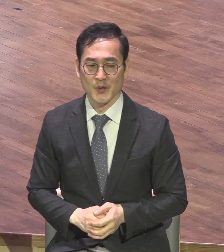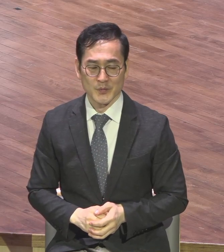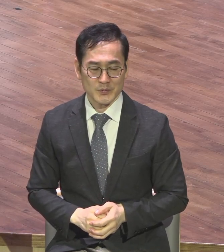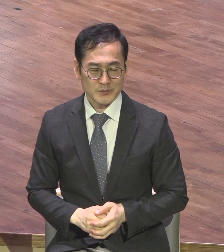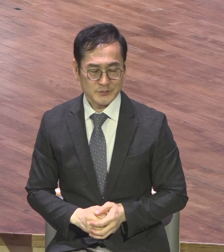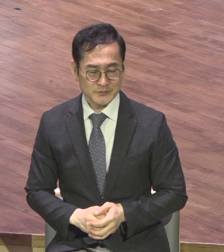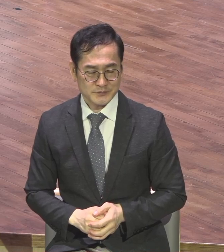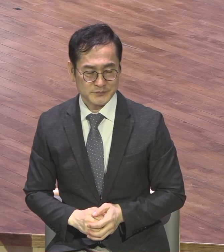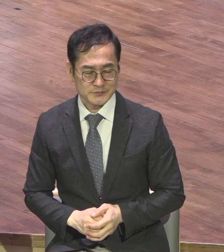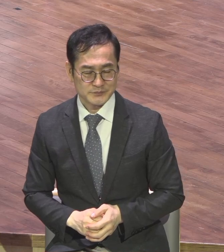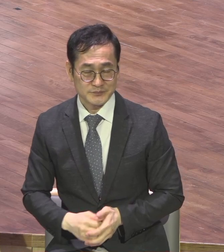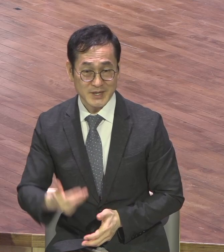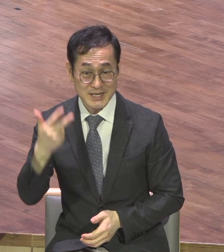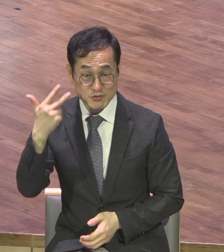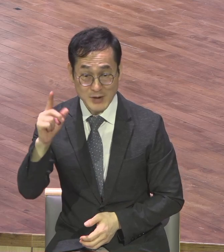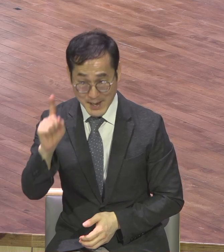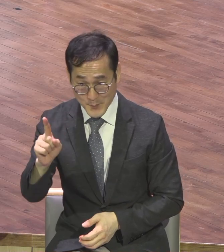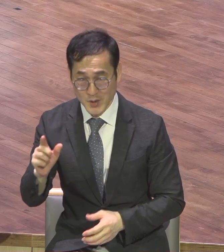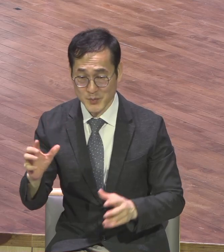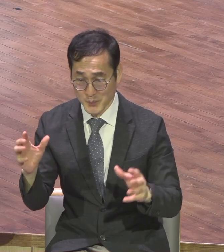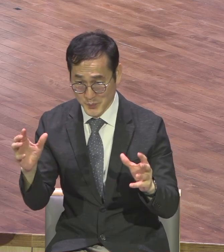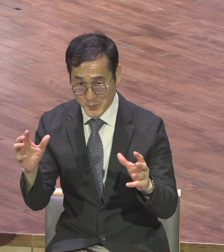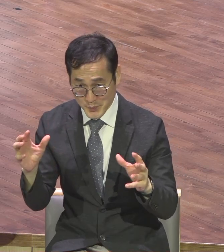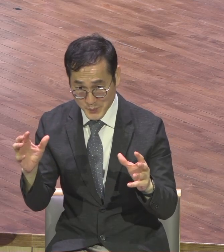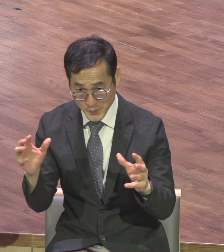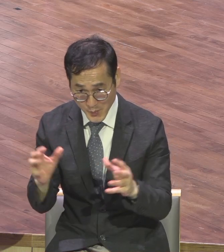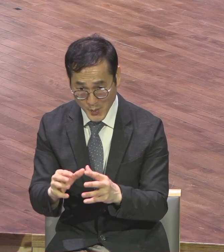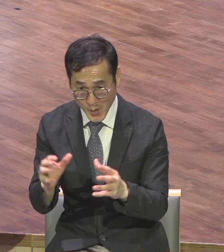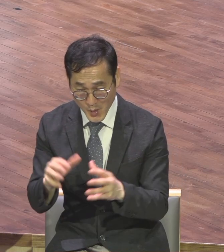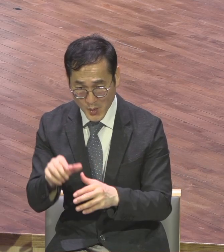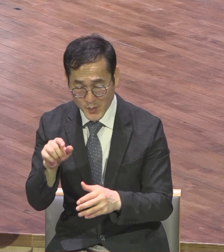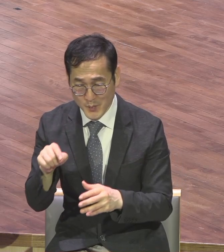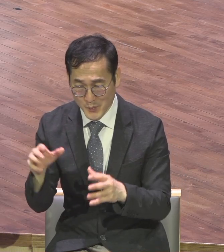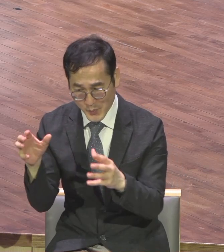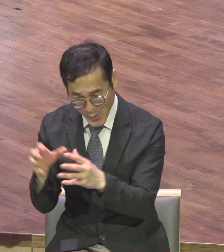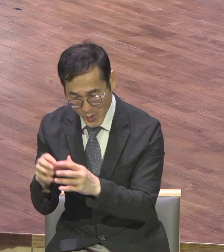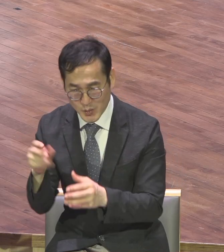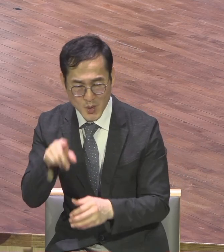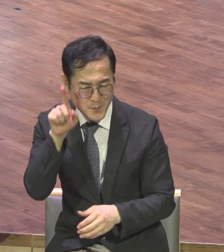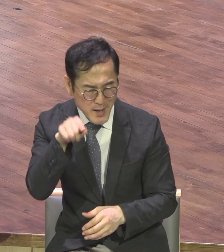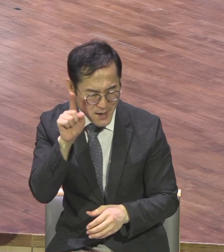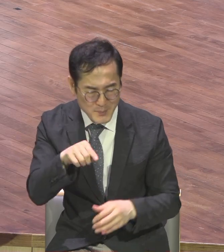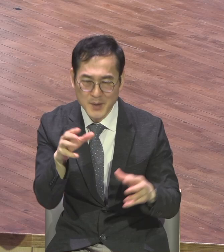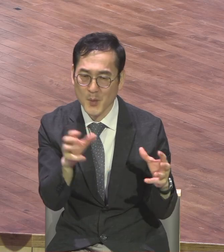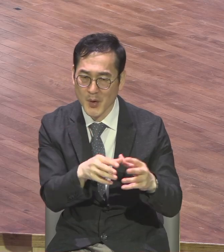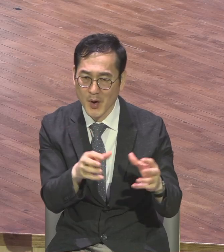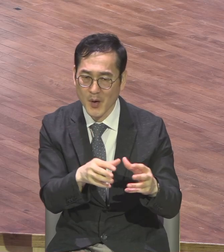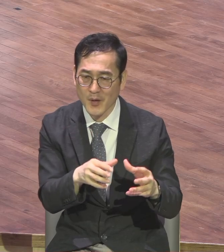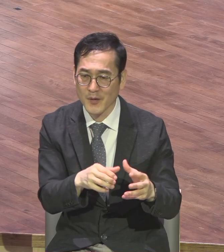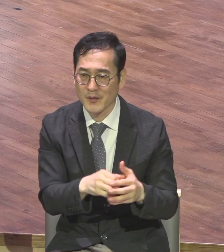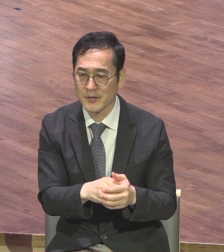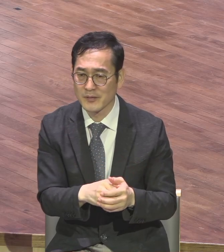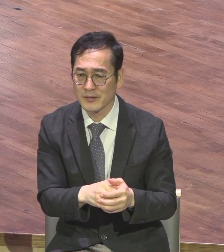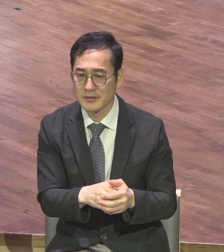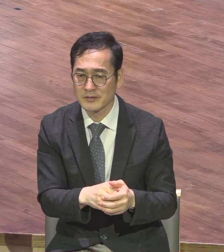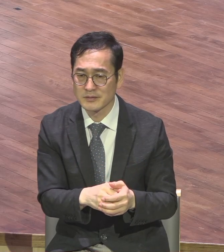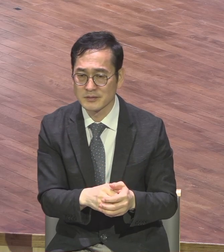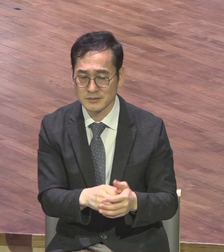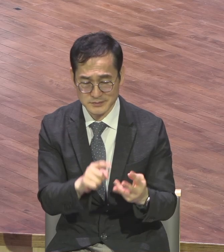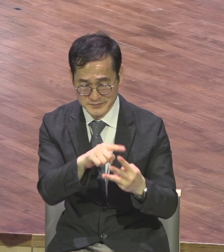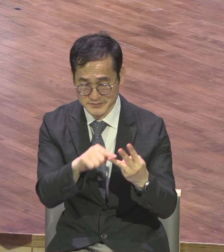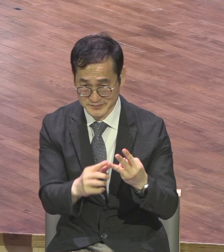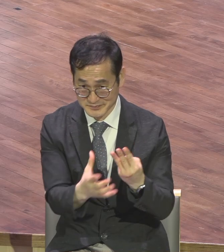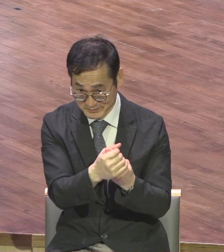아, 그렇게 일주일에 한 번씩 했는데 이게 막 자꾸 모여져요. 매일 모여. 미션홈의 규모가 커지면 지교회 됩니다.